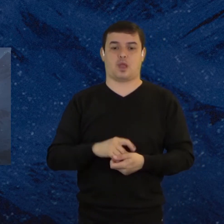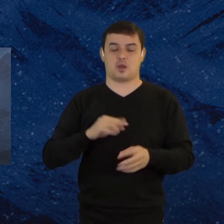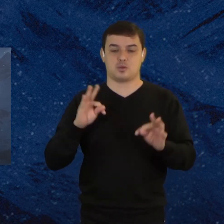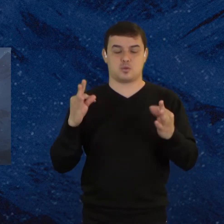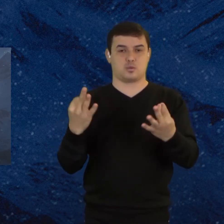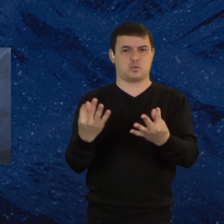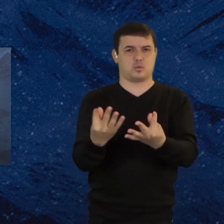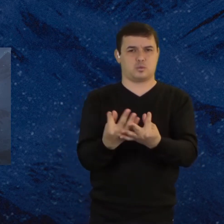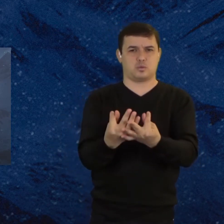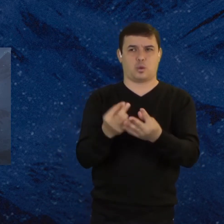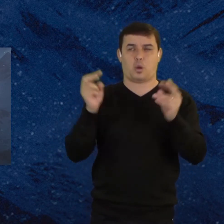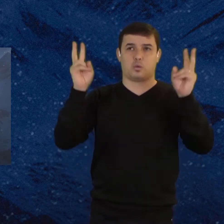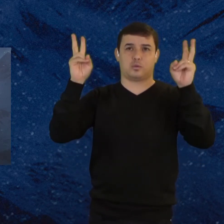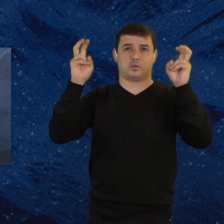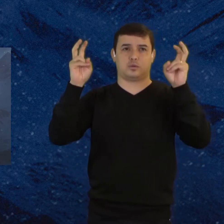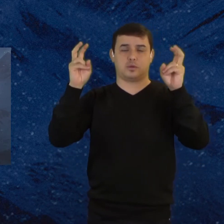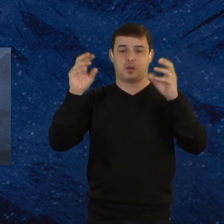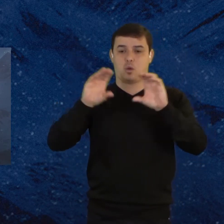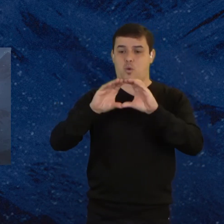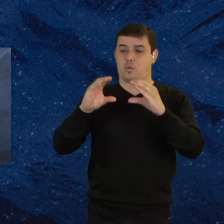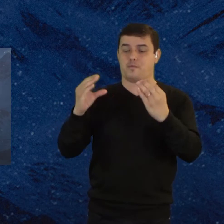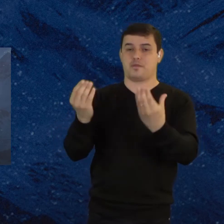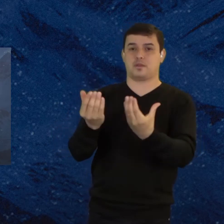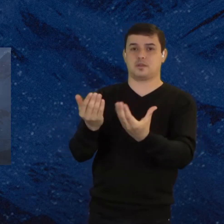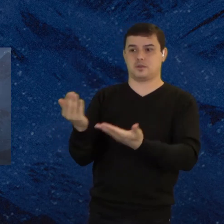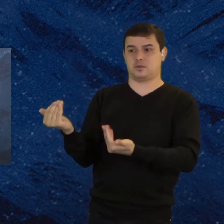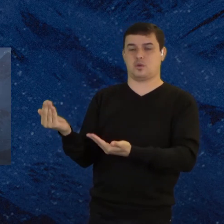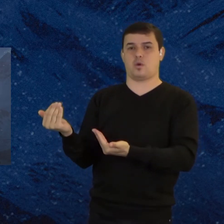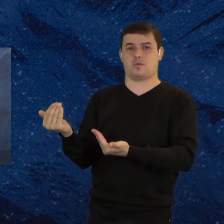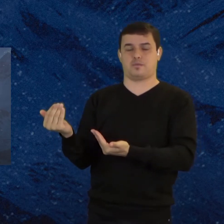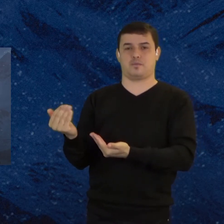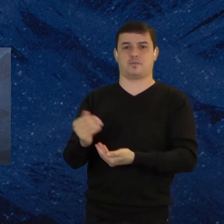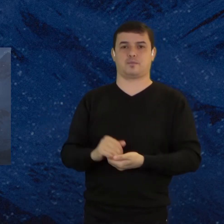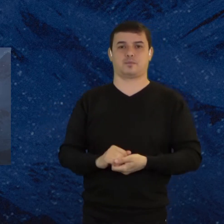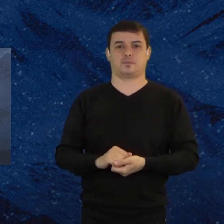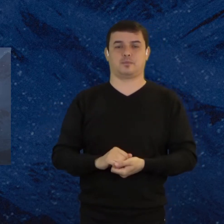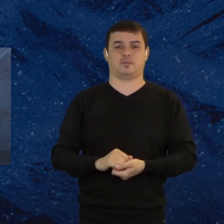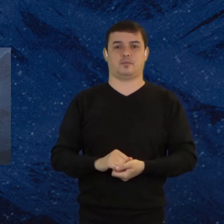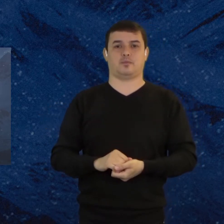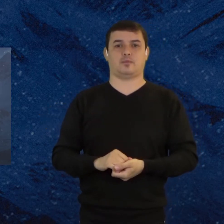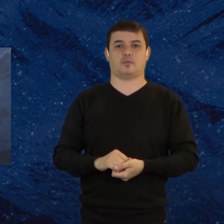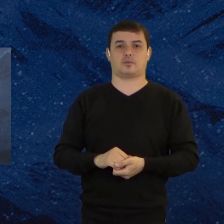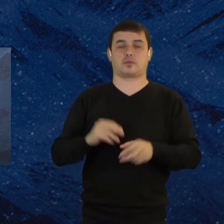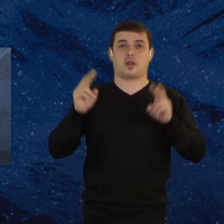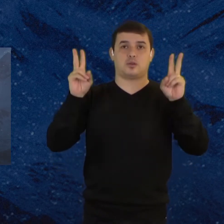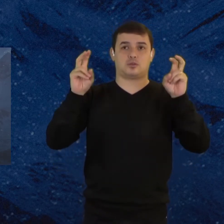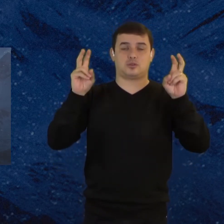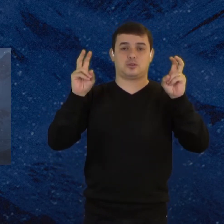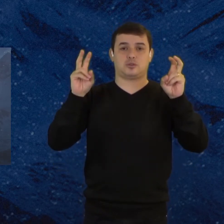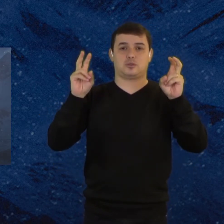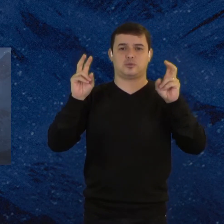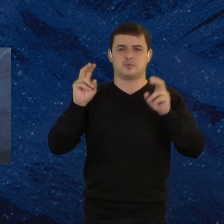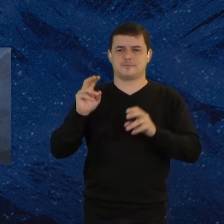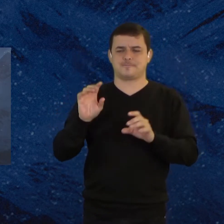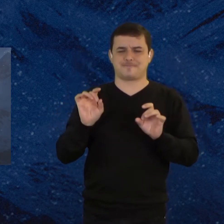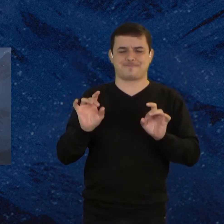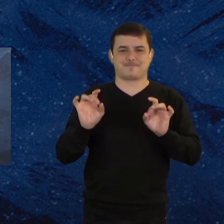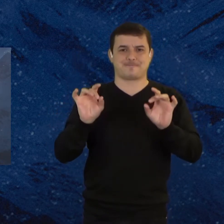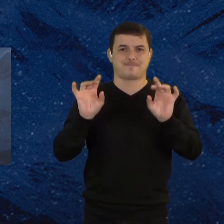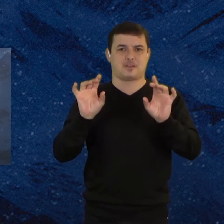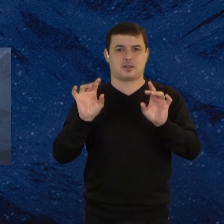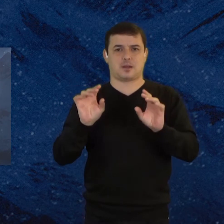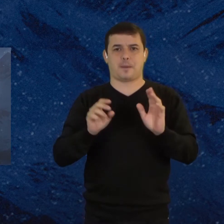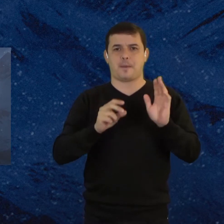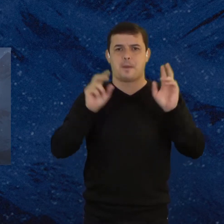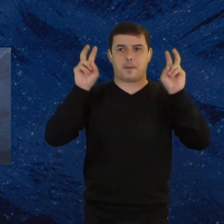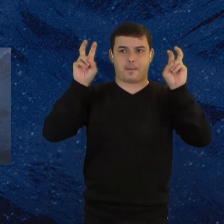ver com o tema geral da nossa conferência e tem tudo a ver com o título de cada mensagem, porque Deus